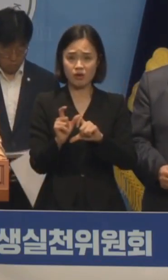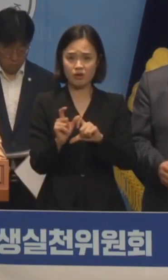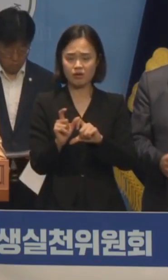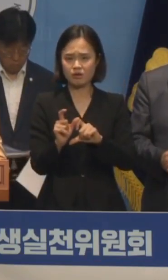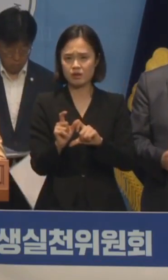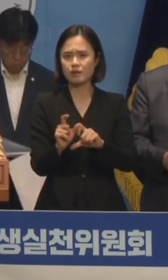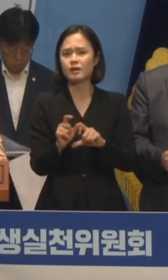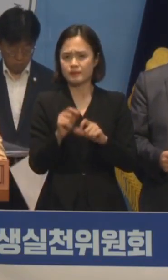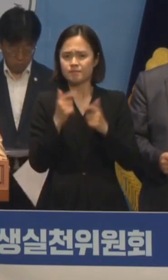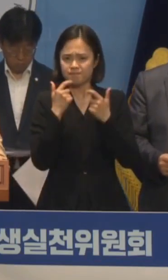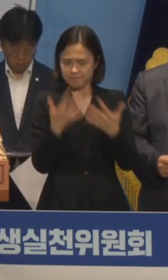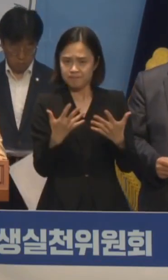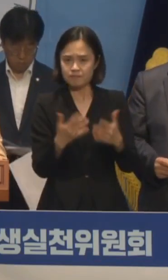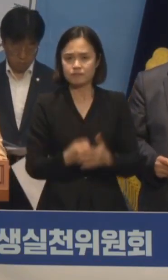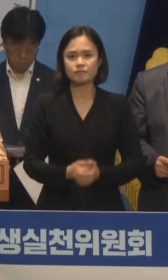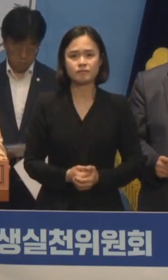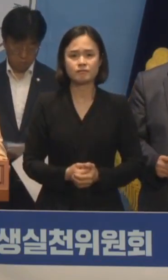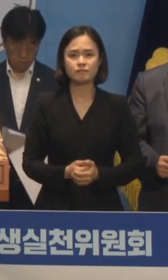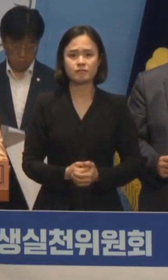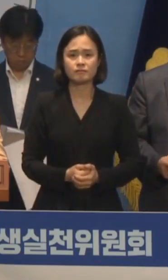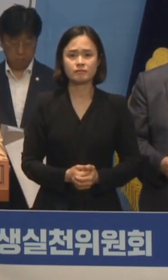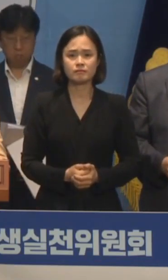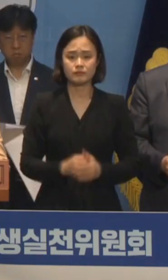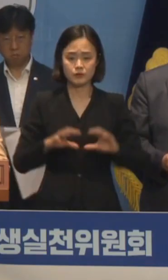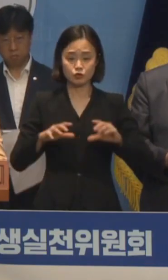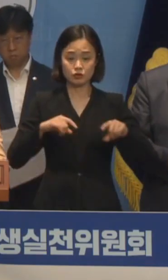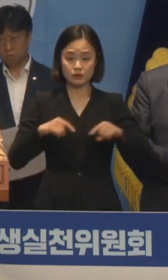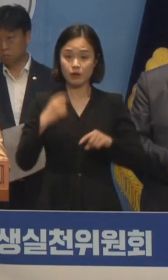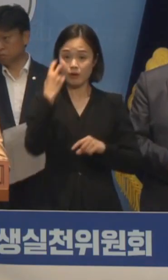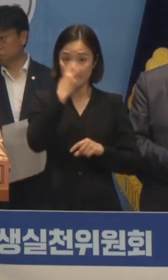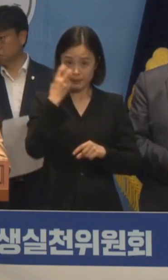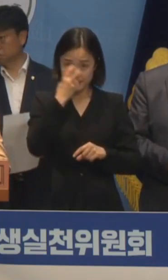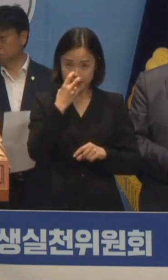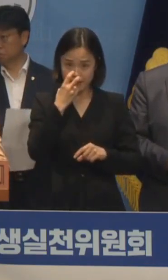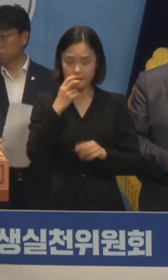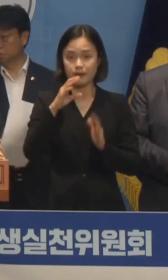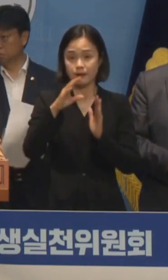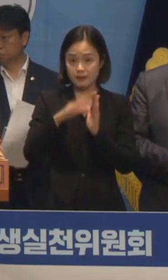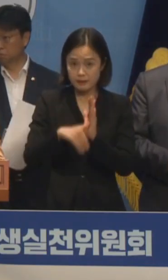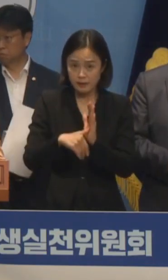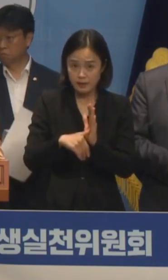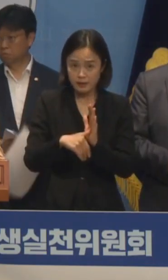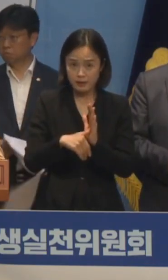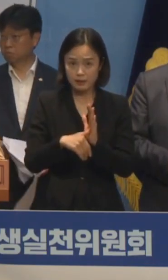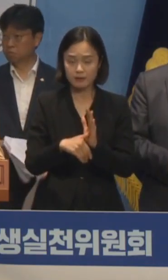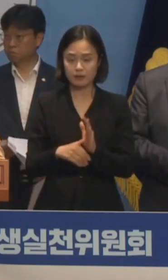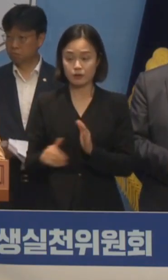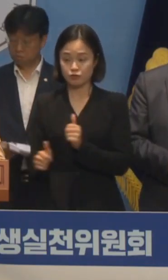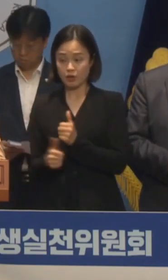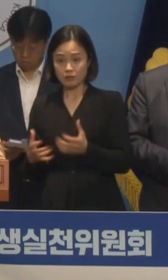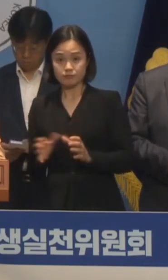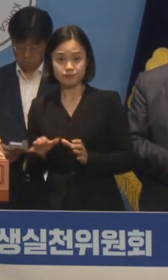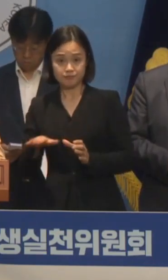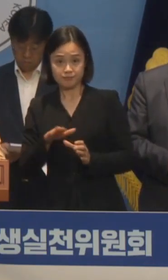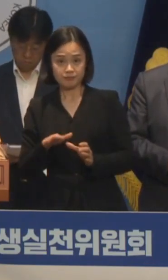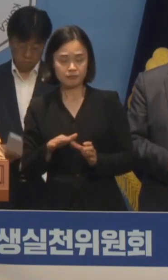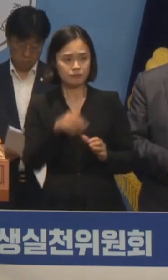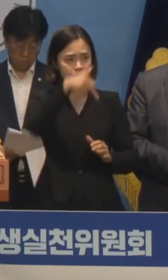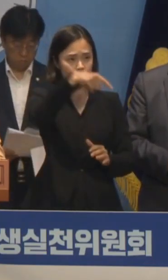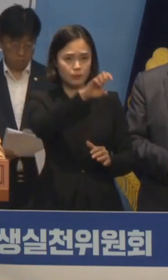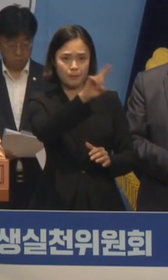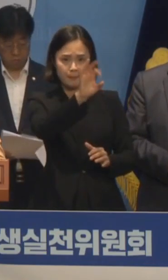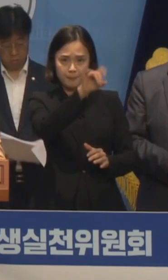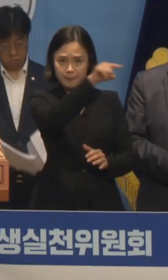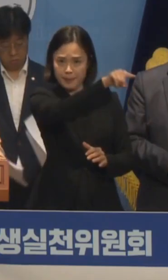뻔하다. 국정감사를 통해 을지로위원회 소속 의원들은 쿠팡의 최혜 대우 요구에